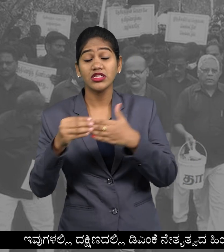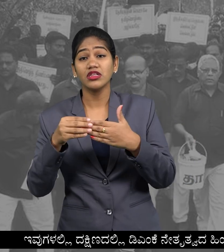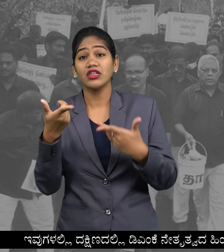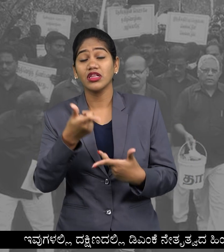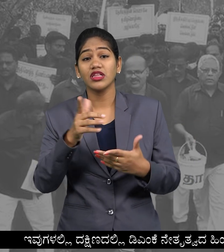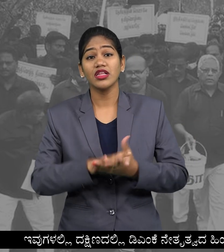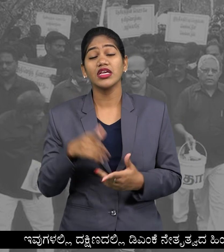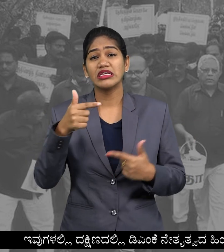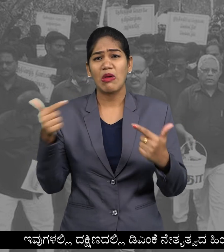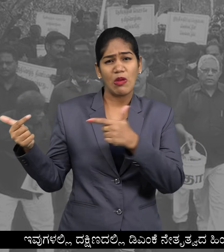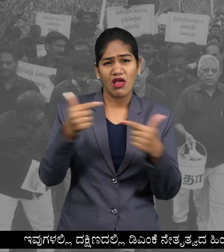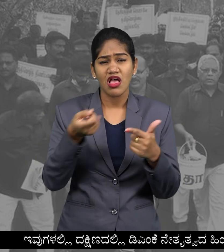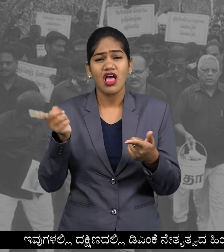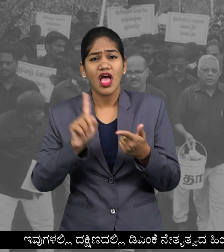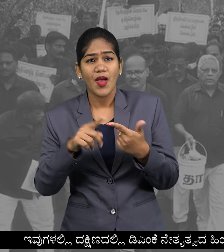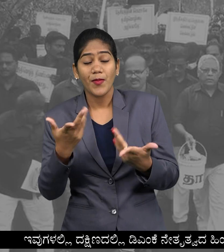ಕೊರತೆಯ ಸಮಸ್ಯೆ